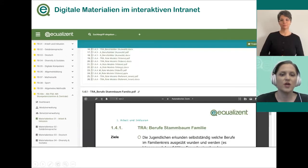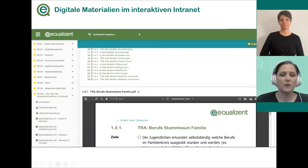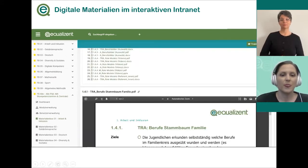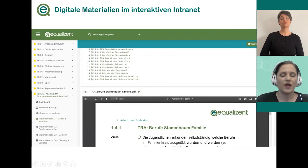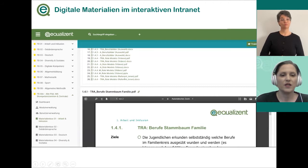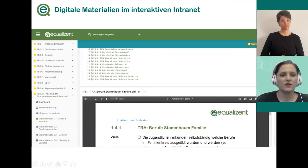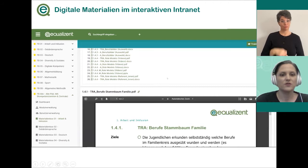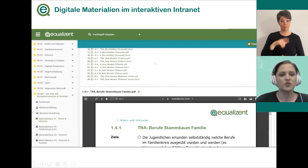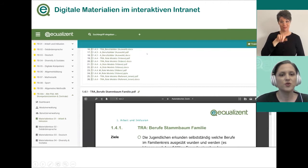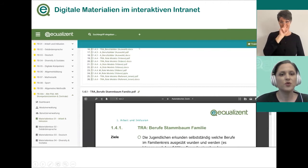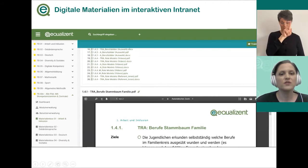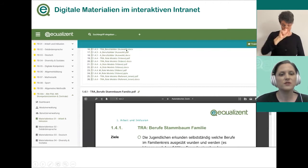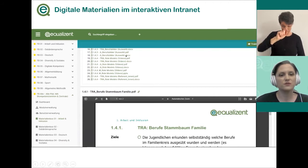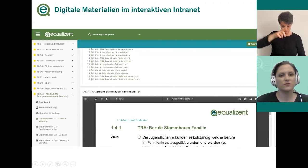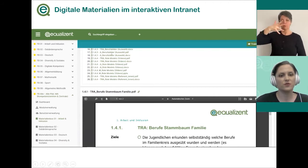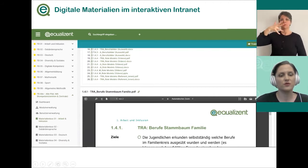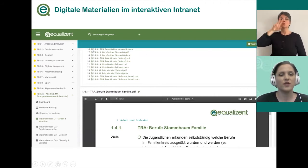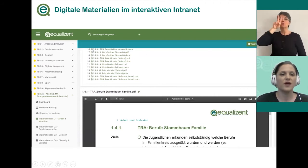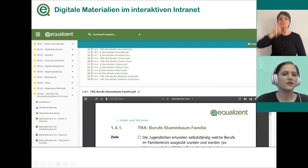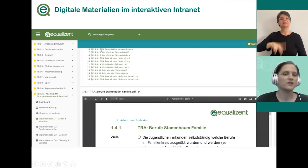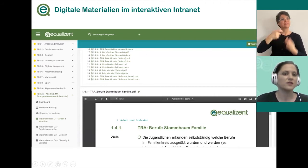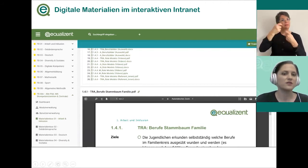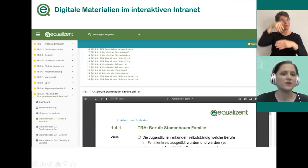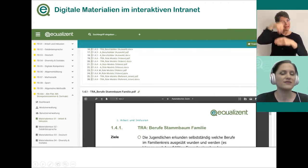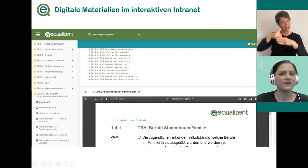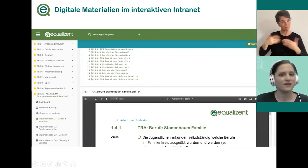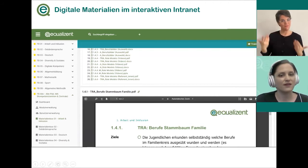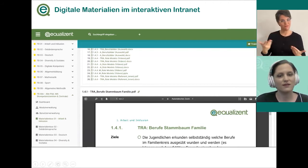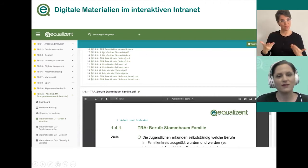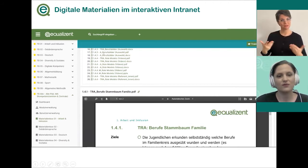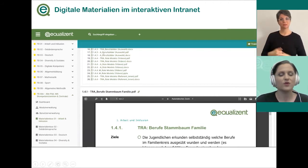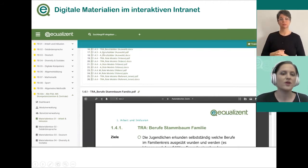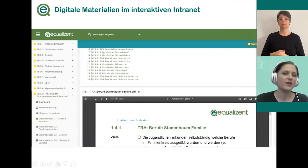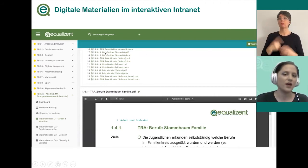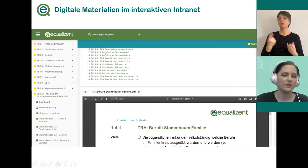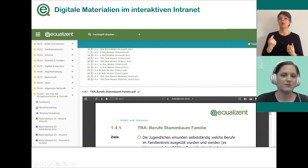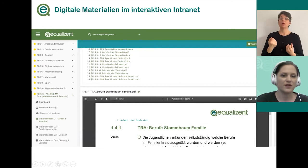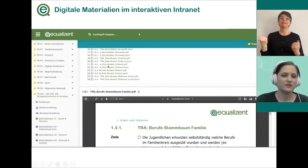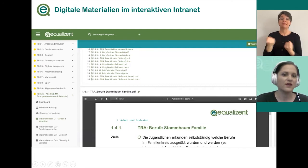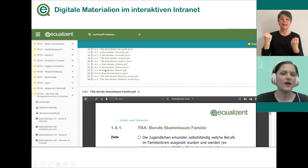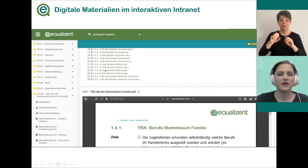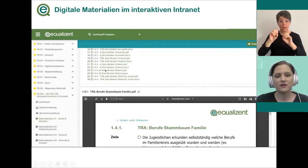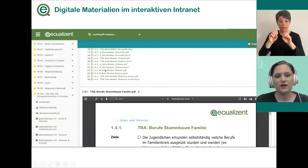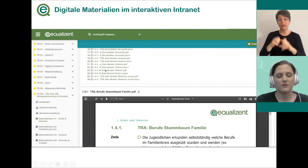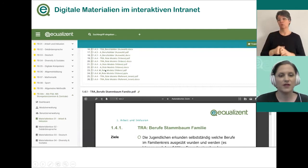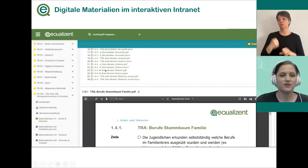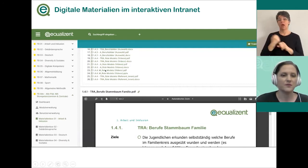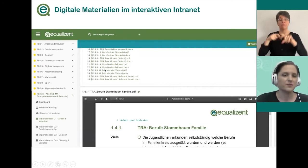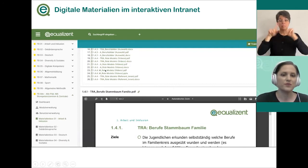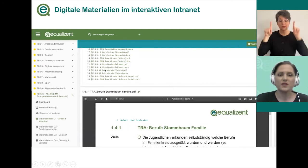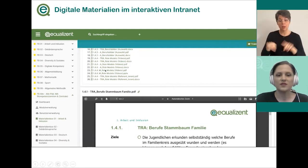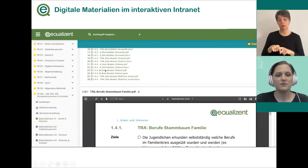auch eine schöne Übersicht zur Verfügung. Handelt es sich jetzt um eine Trainerinnenanleitung, ein Arbeitsblatt, ein